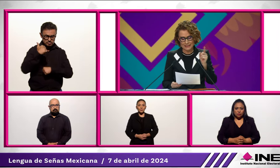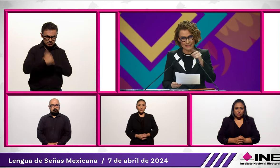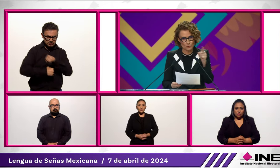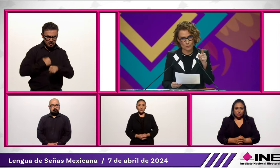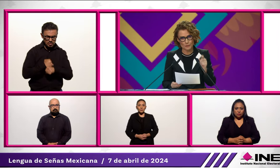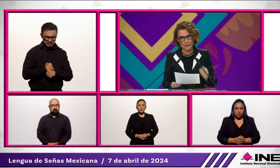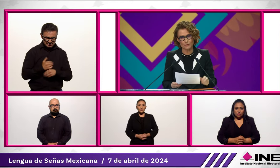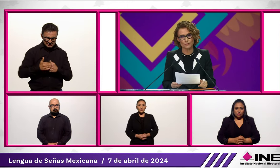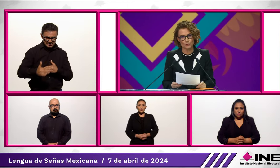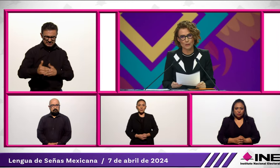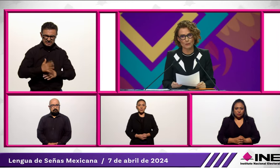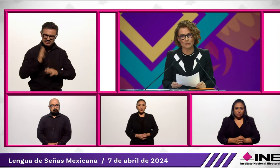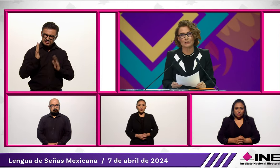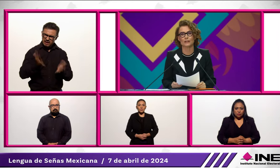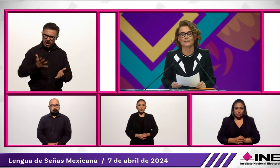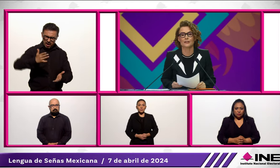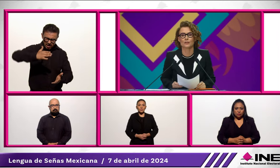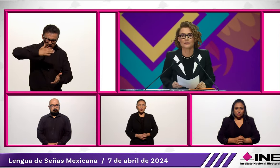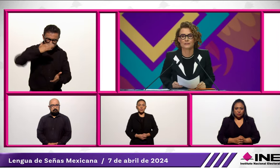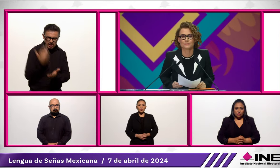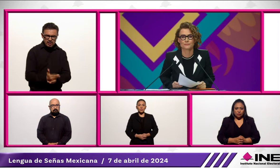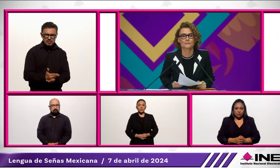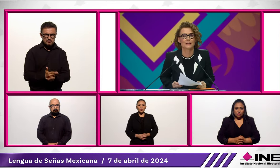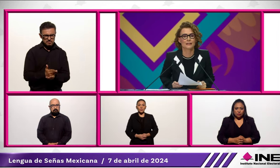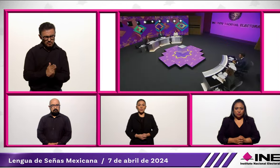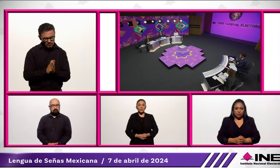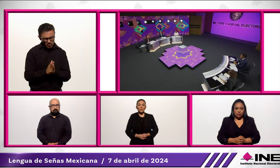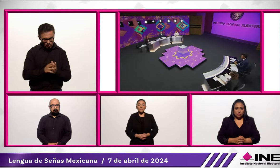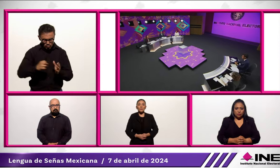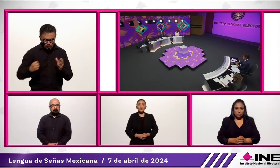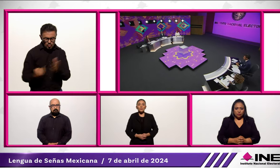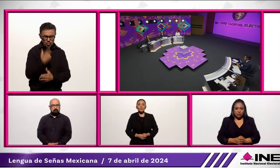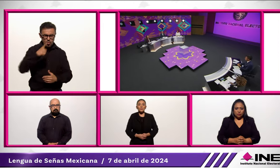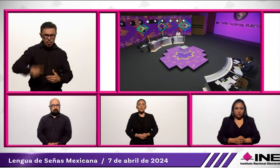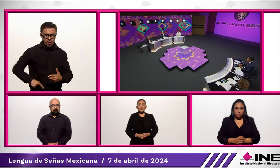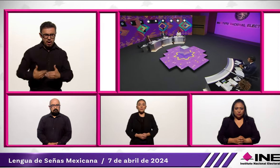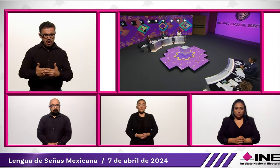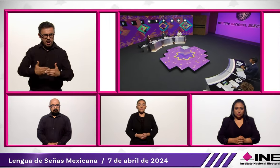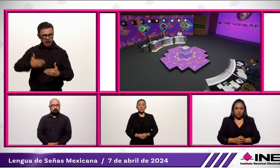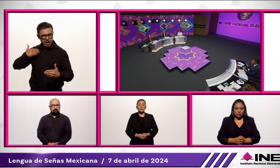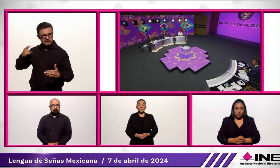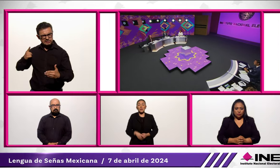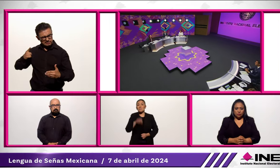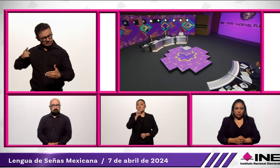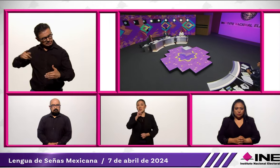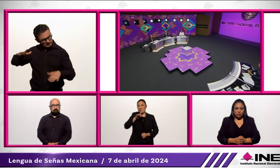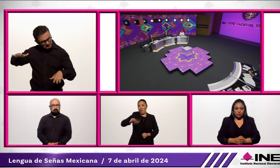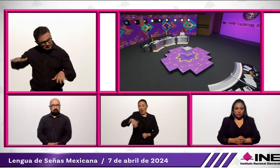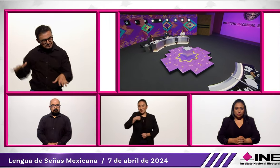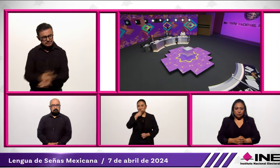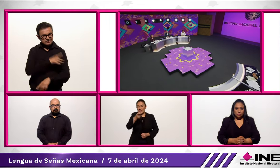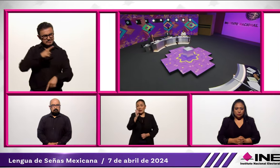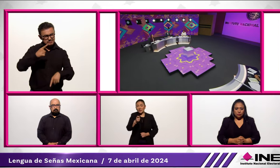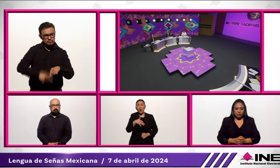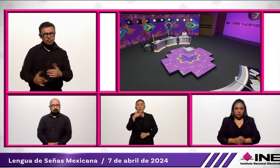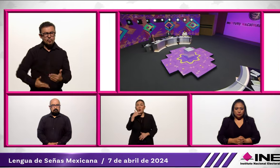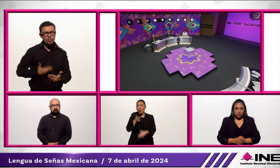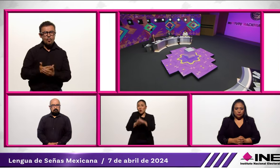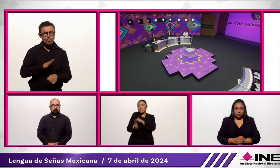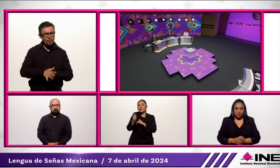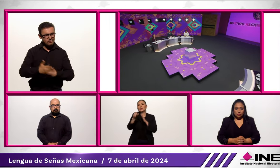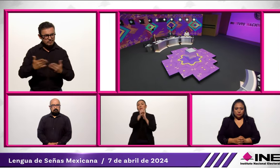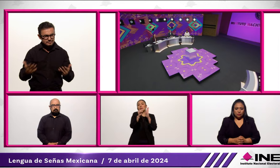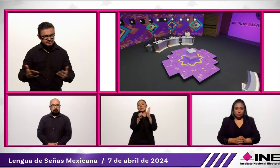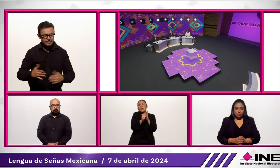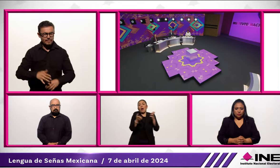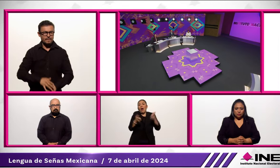vez de su gobierno, sumado al de los anteriores? Adelante. Como he dicho, la corrupción es un sistema que se